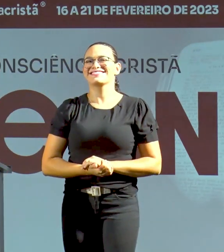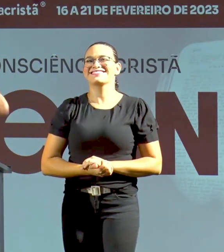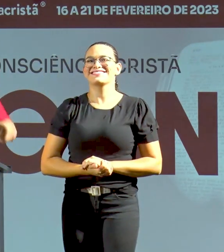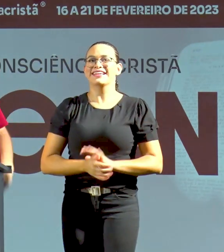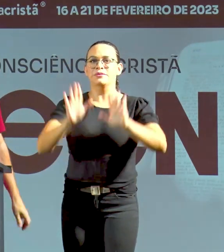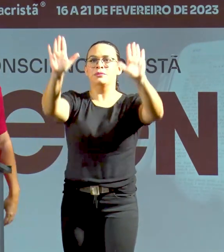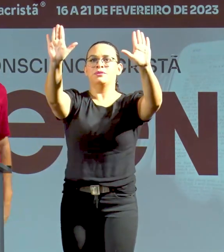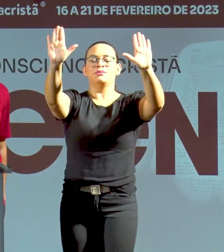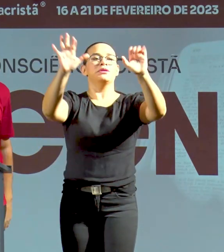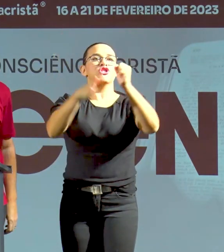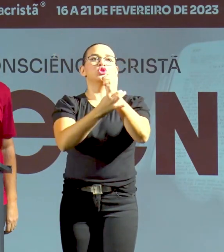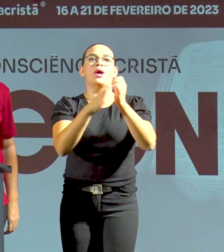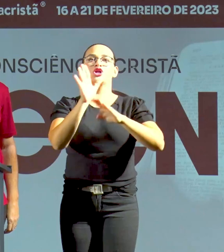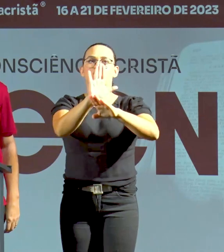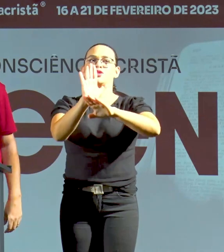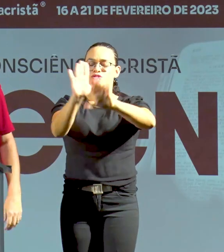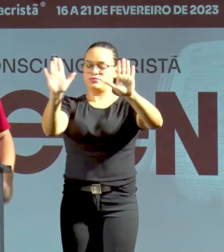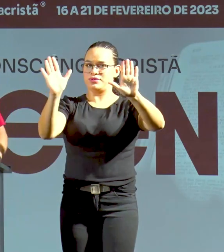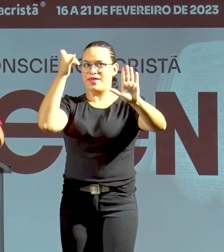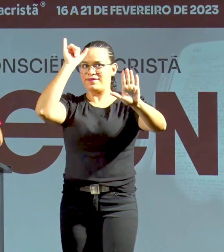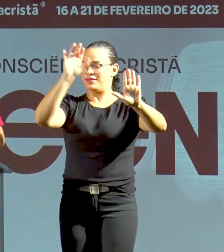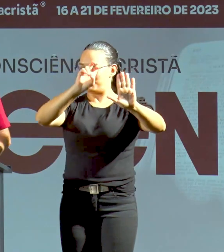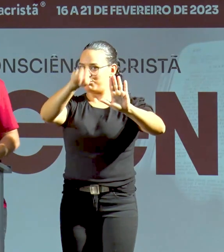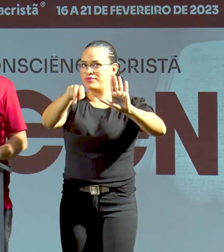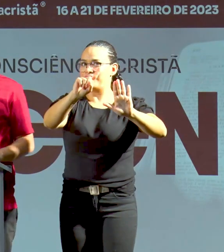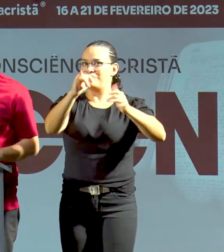segura o povo aí que vai ter alguém